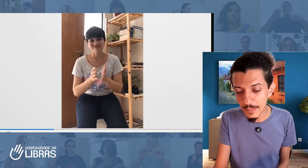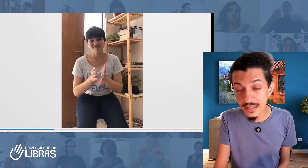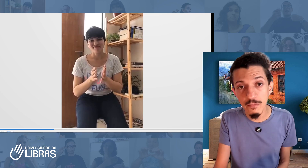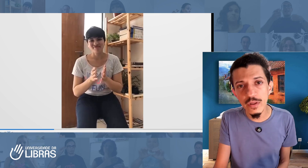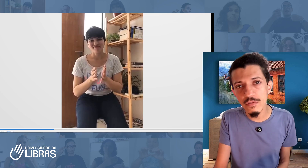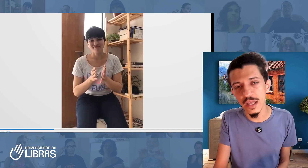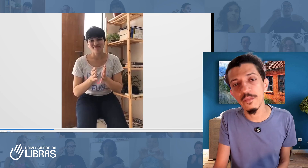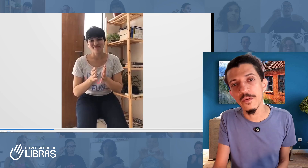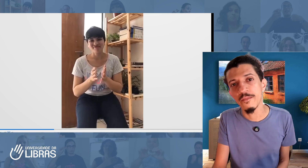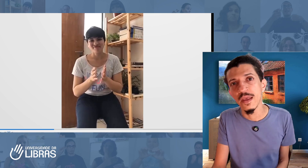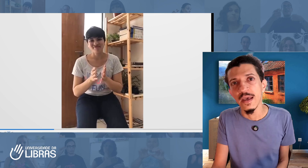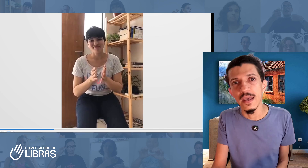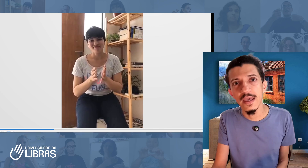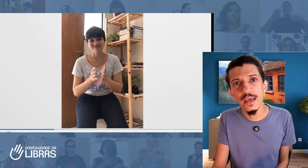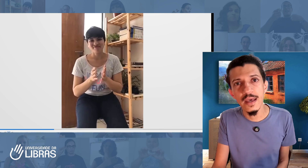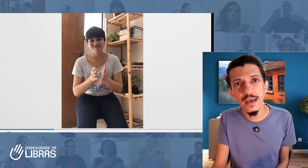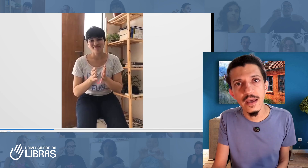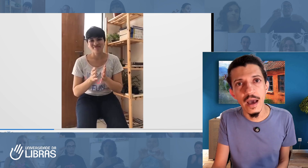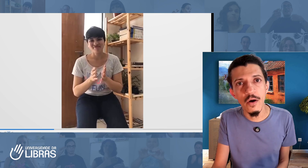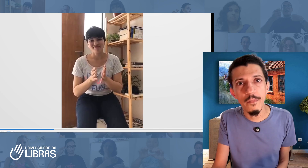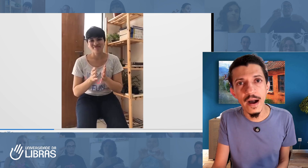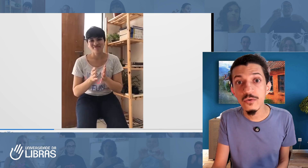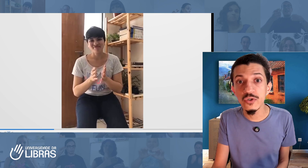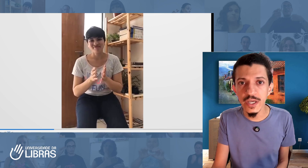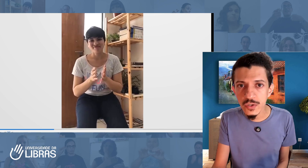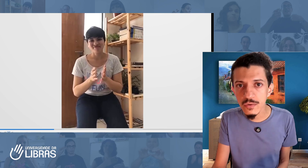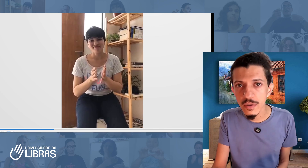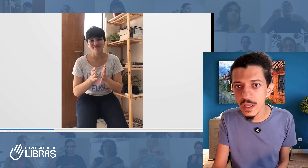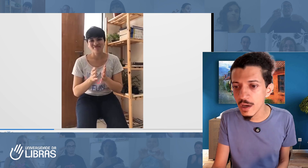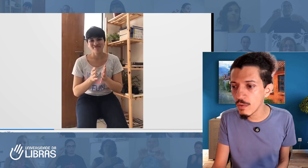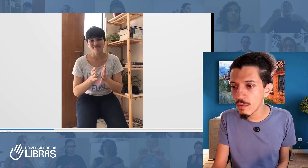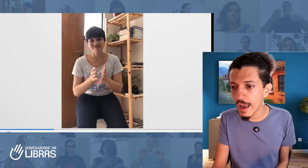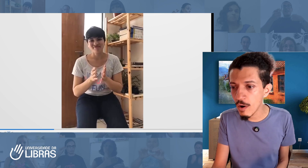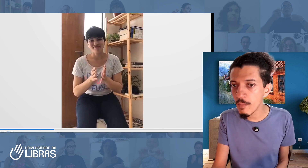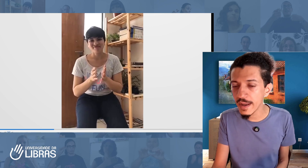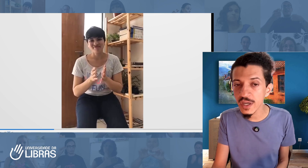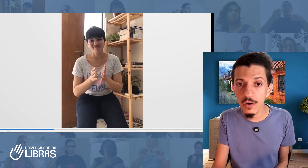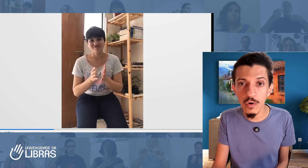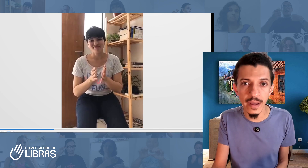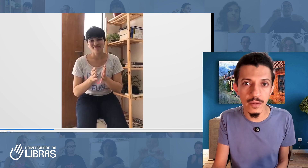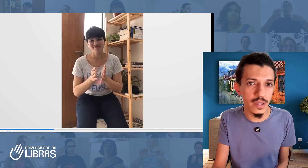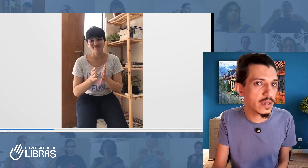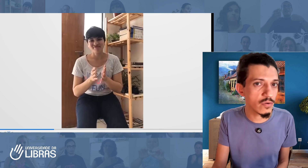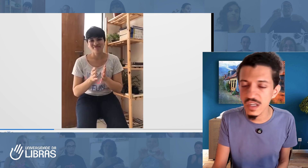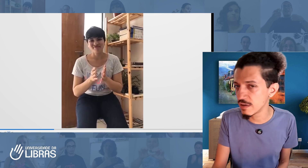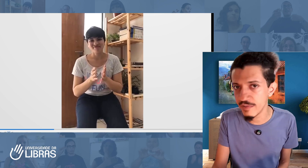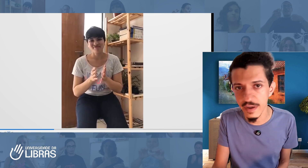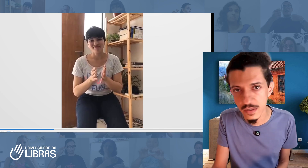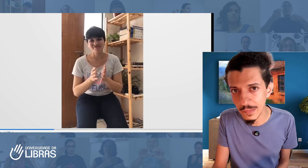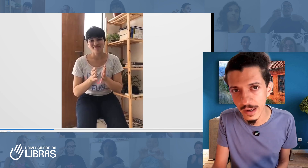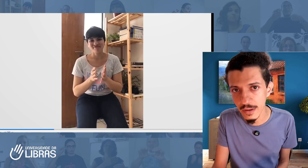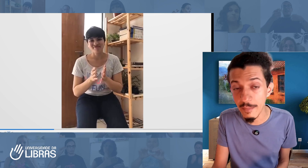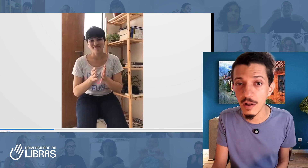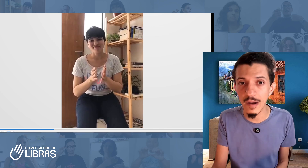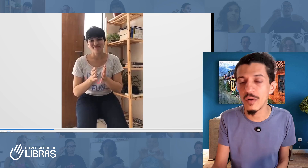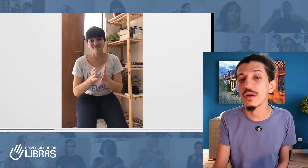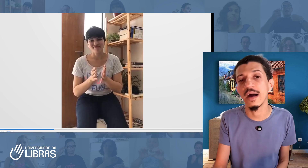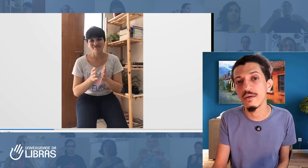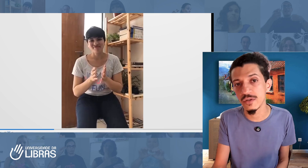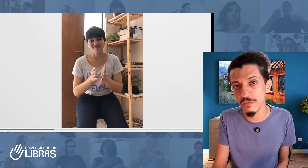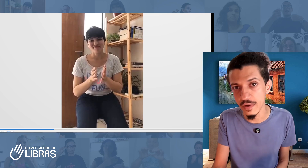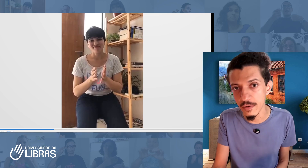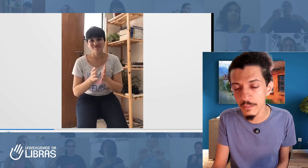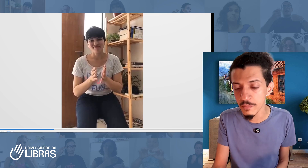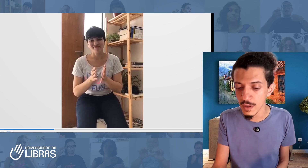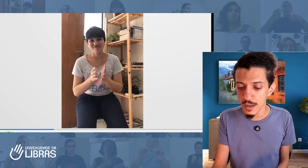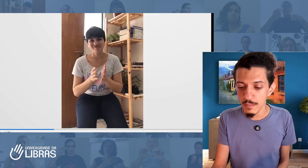deixaram passar muito tempo e é um parto de risco. E eu realmente recomendo que não seja feito esse parto. É melhor abortar o